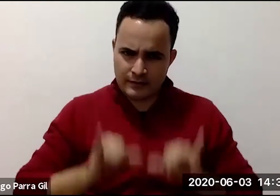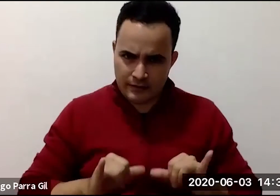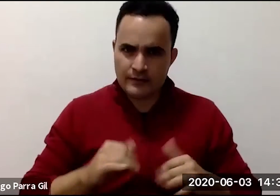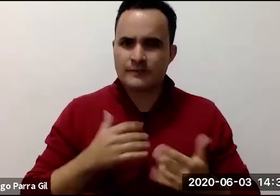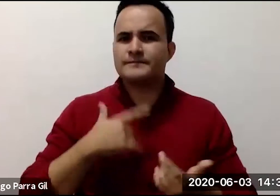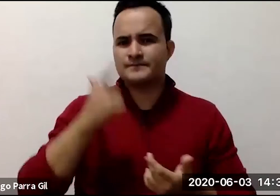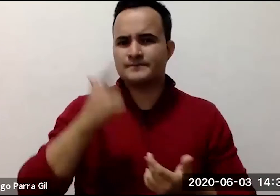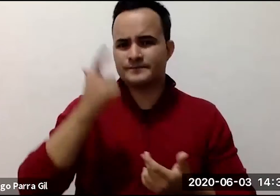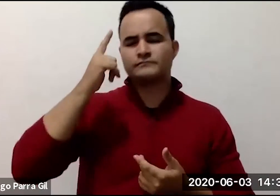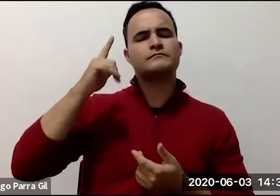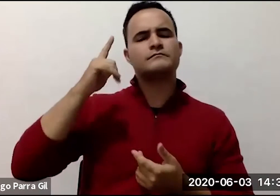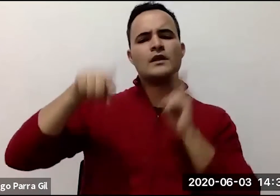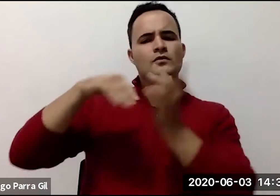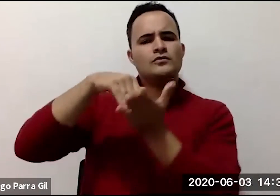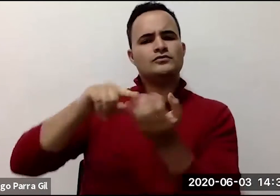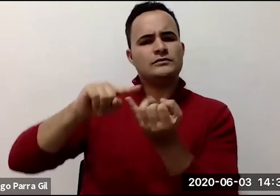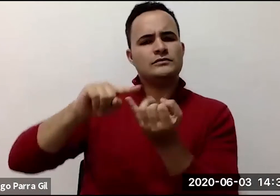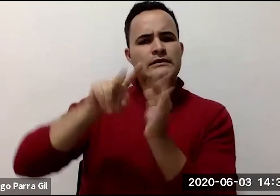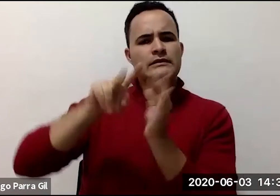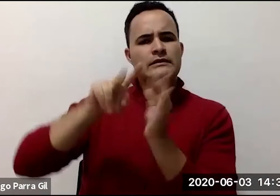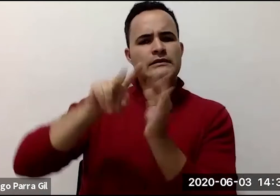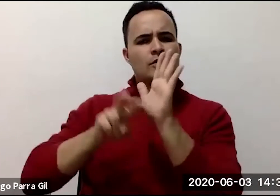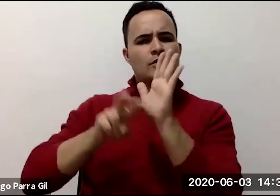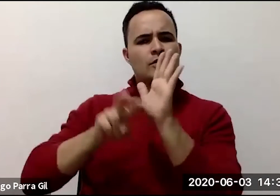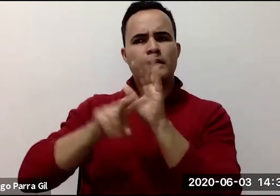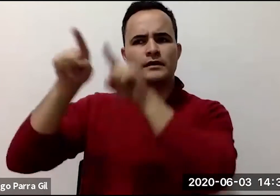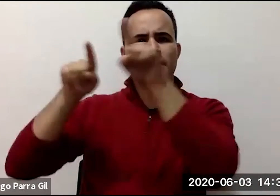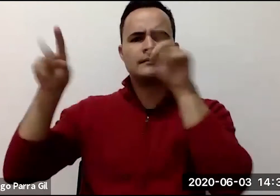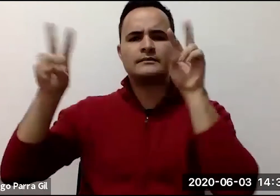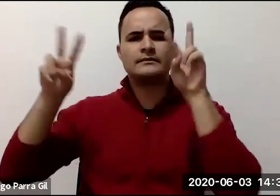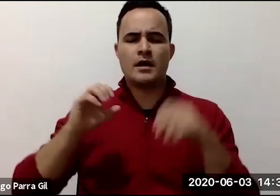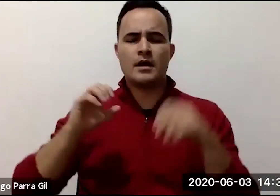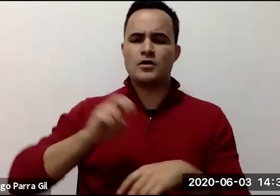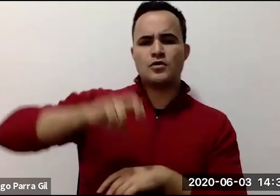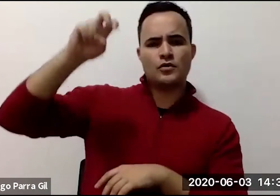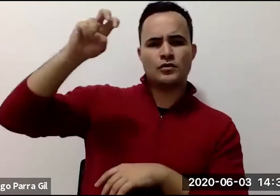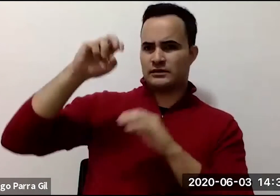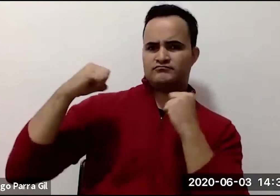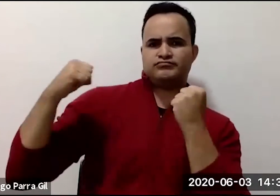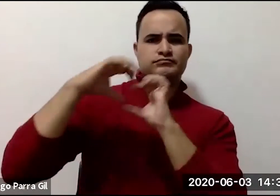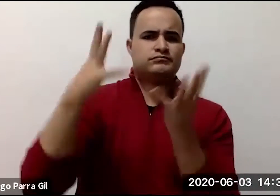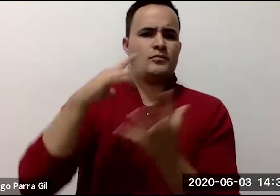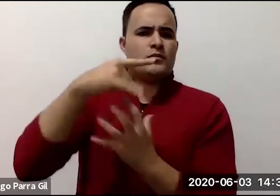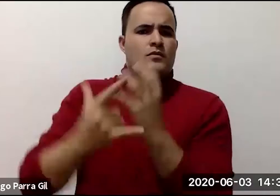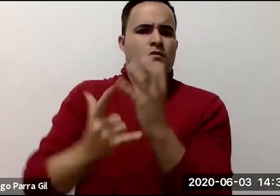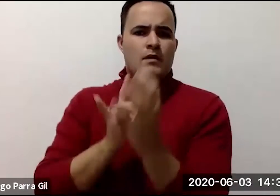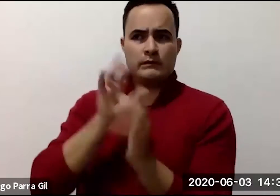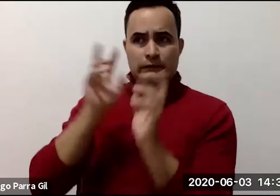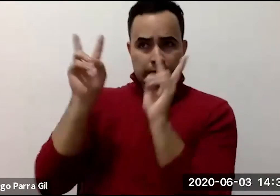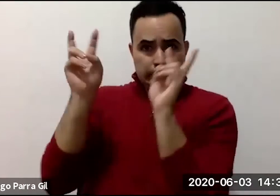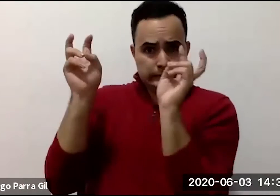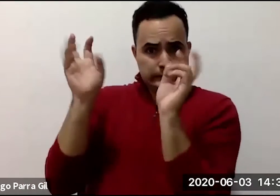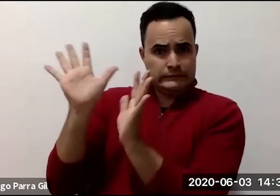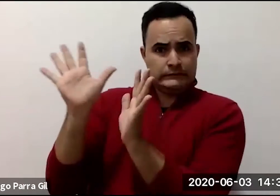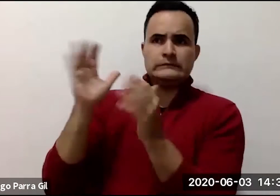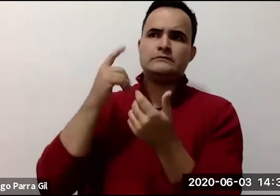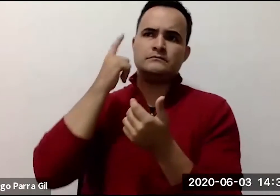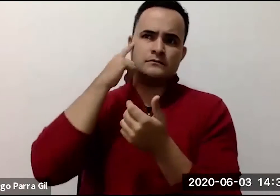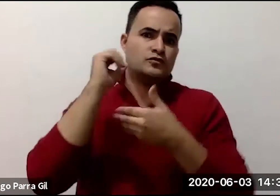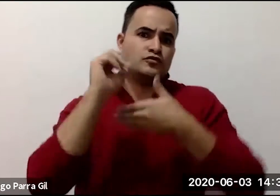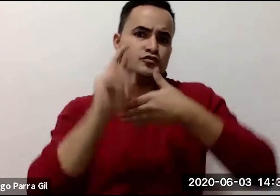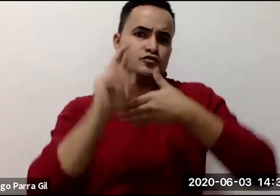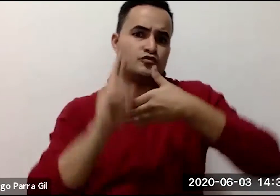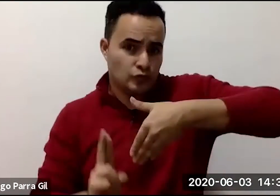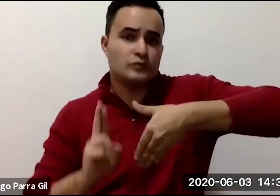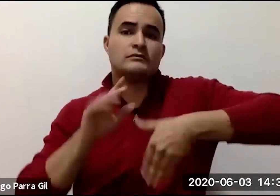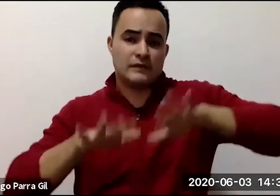global, como también en el sur global a lo largo de nuestro planeta, largo y ancho de nuestro planeta. Al mismo tiempo